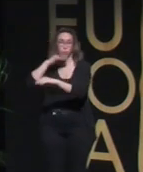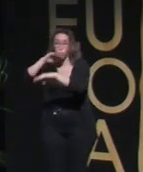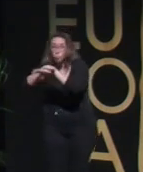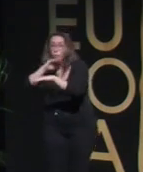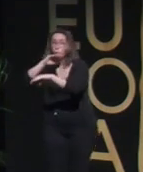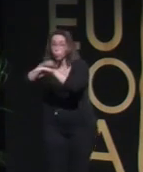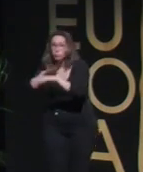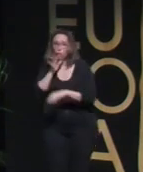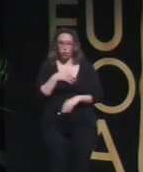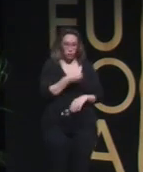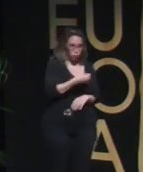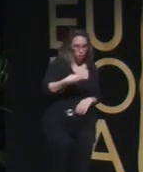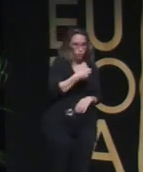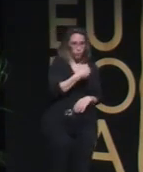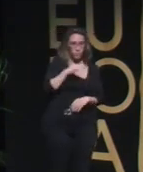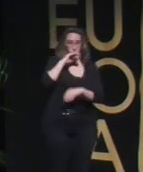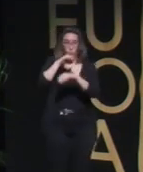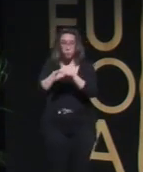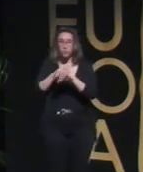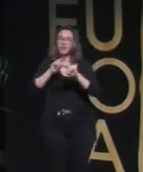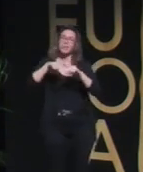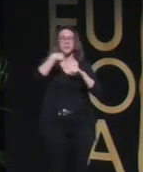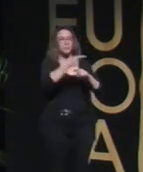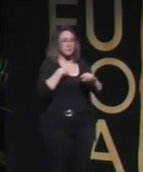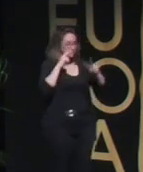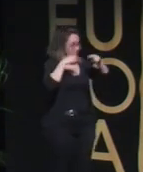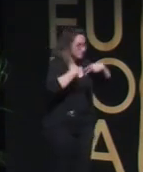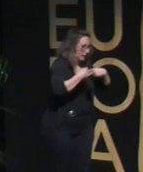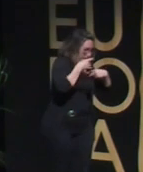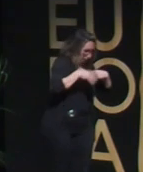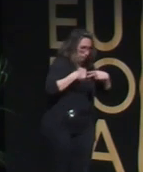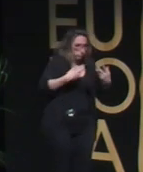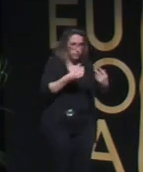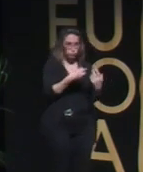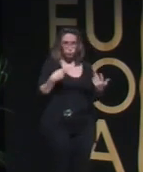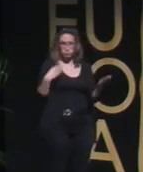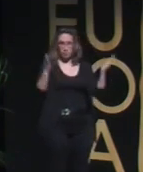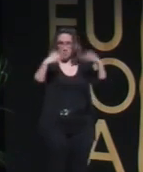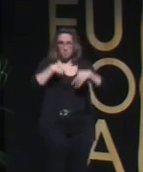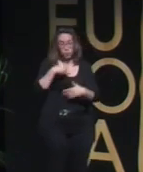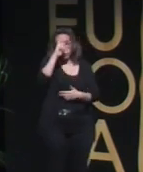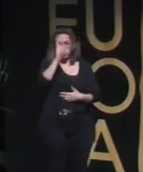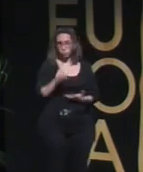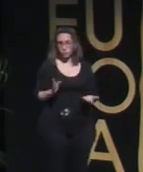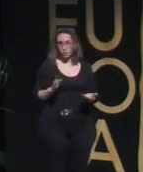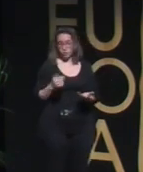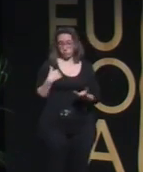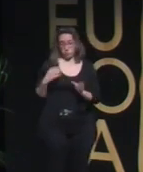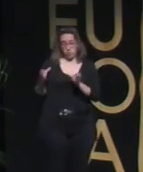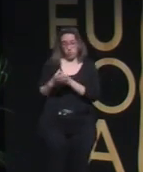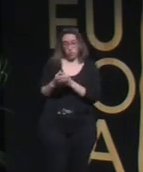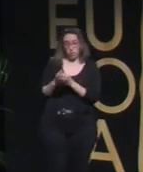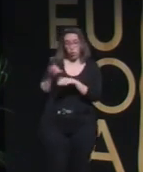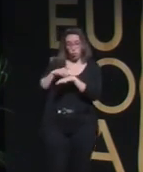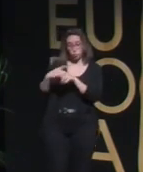resultados. Cuando de repente se encuentran que tienen que crear su identidad de quiénes son, no tienen respuesta. Pero no hablo de los que vienen a consulta. Yo estoy hablando, por